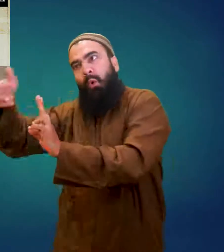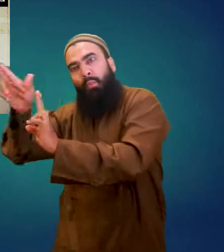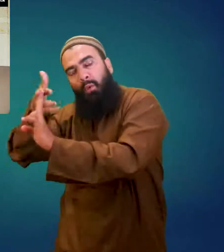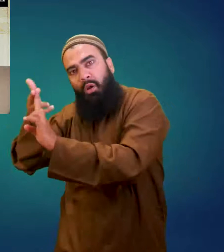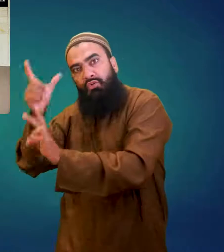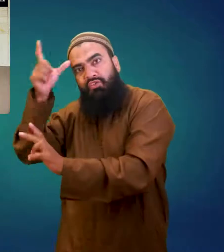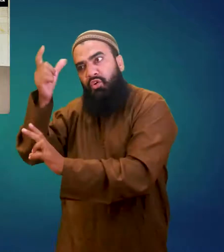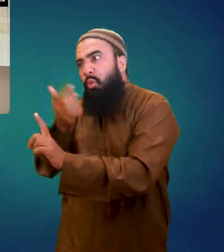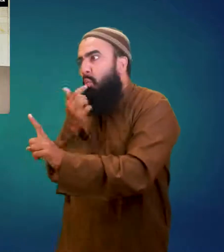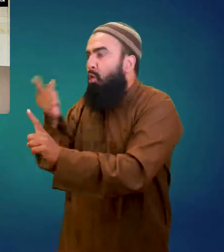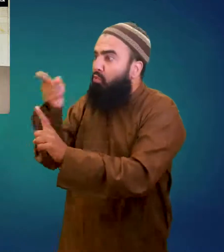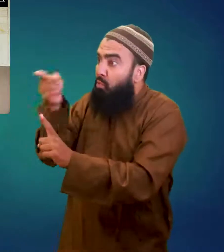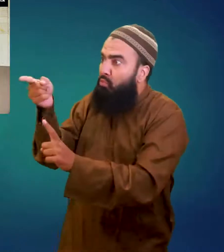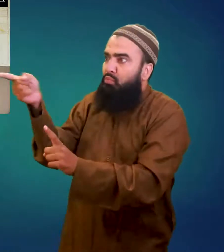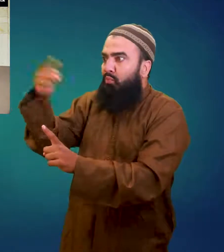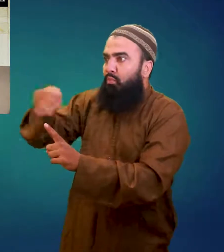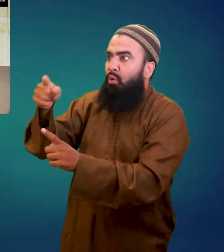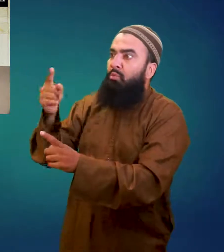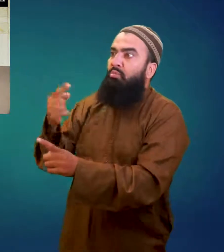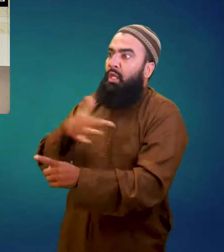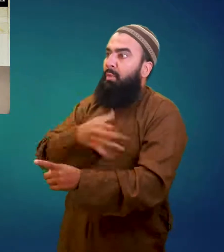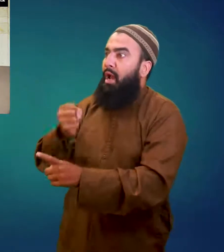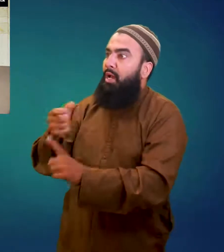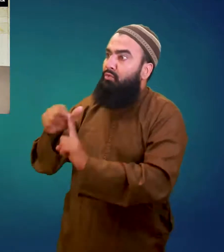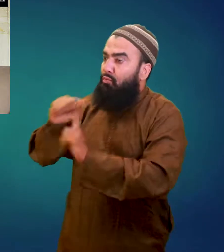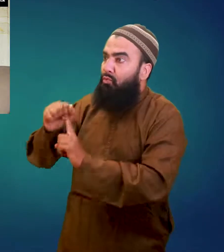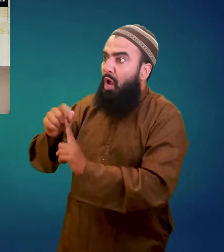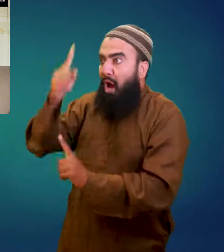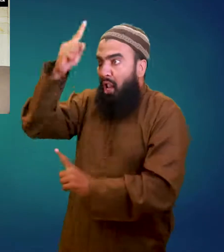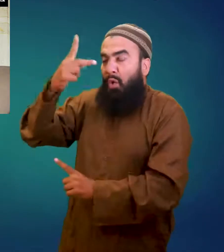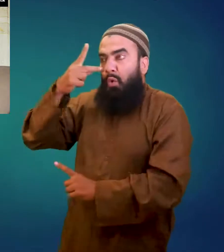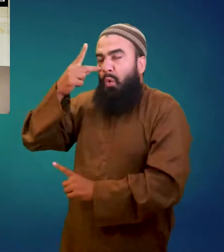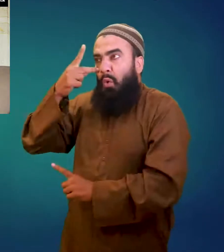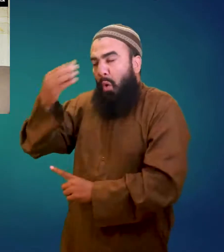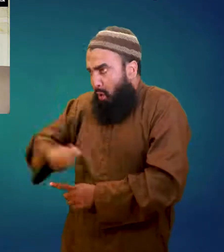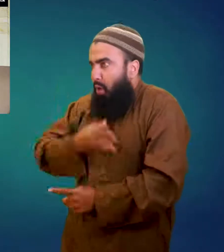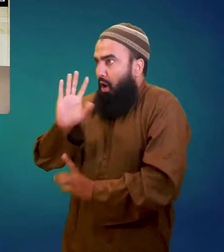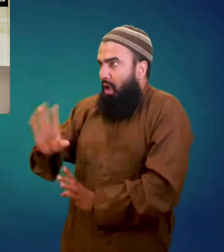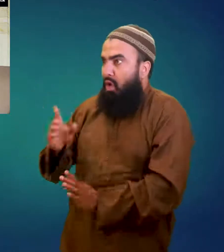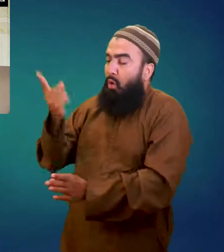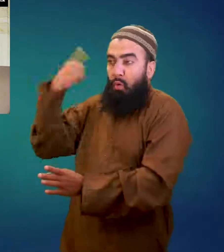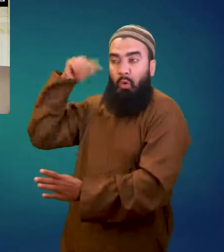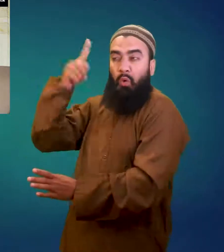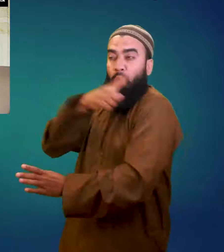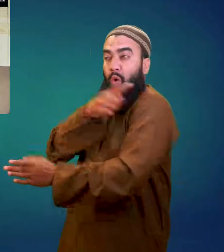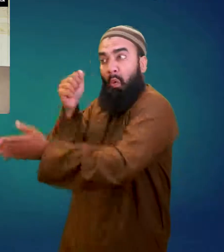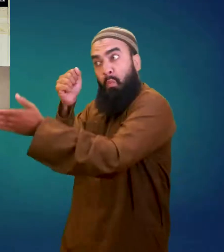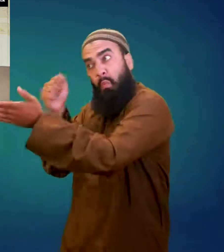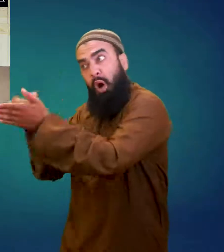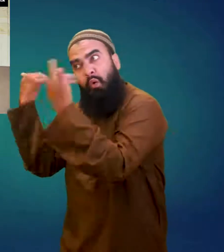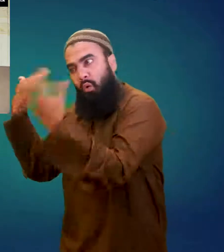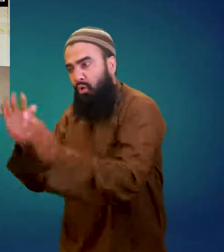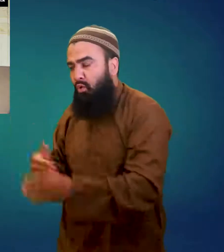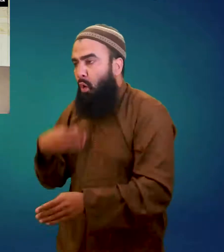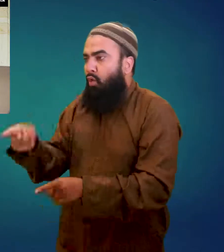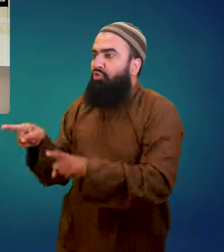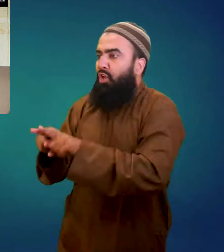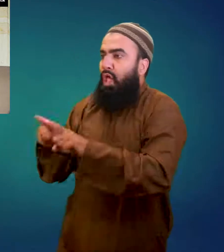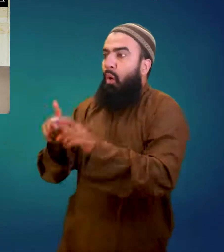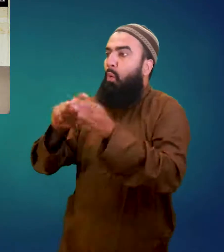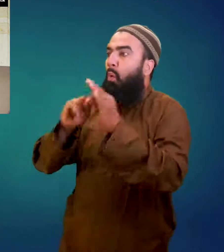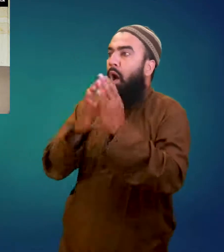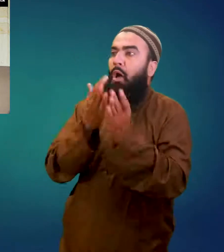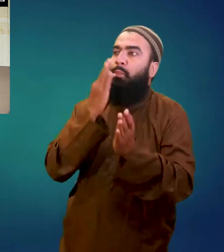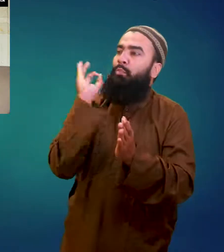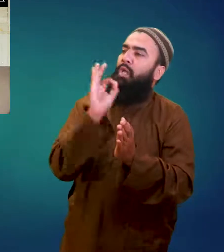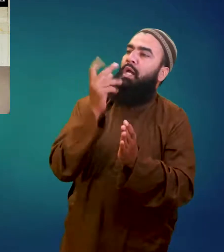کہا کہ تم اس پر ایمان لے آؤ تو یہ اللہ تمہارے گناہوں کو معاف کر دے گا، اور یہ کتاب ہے کہ جو پچھلی